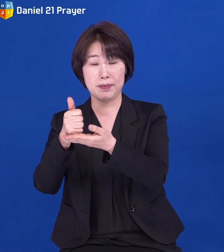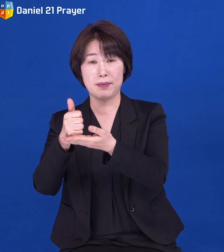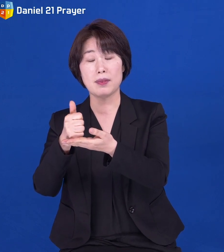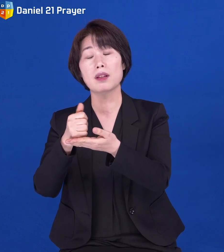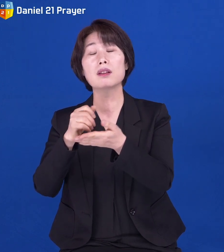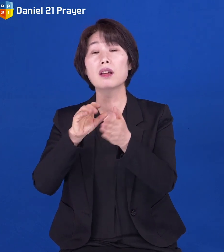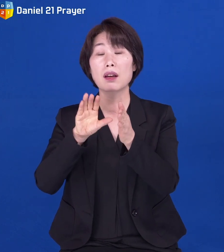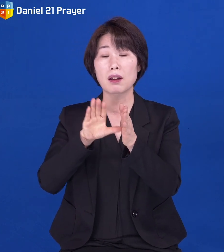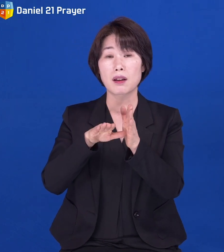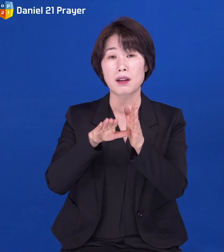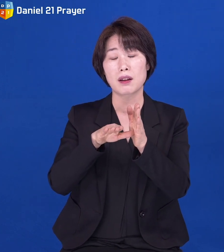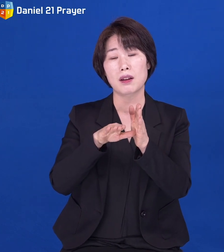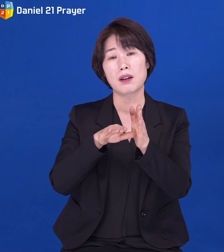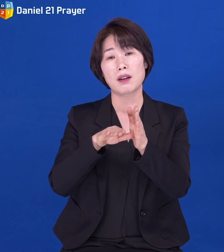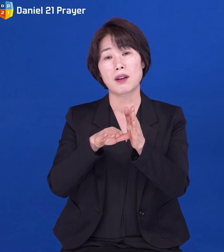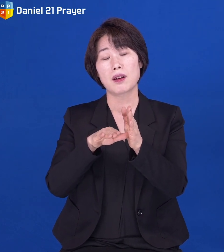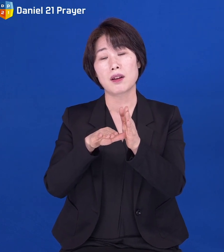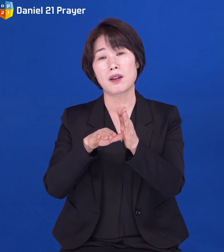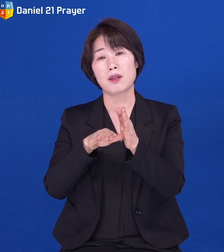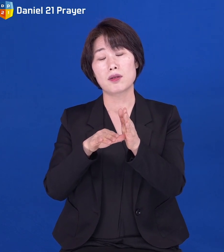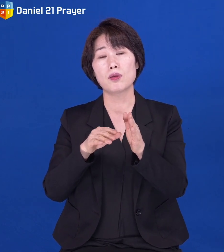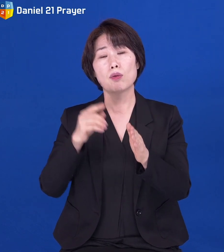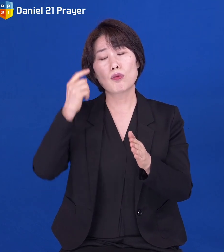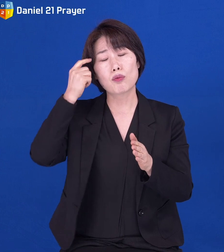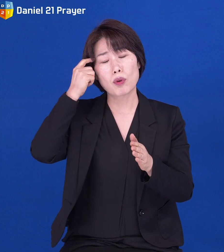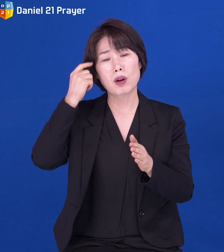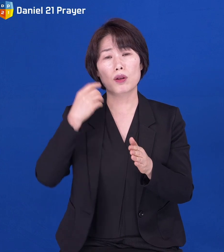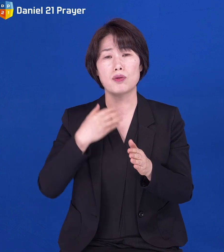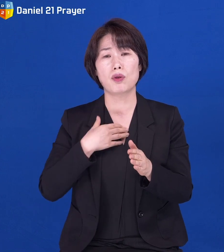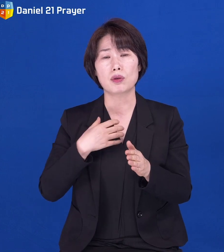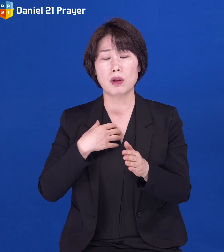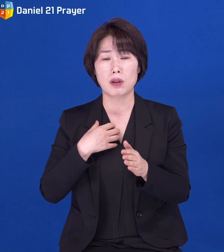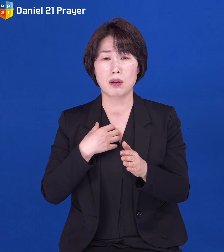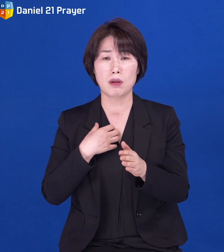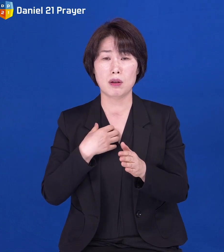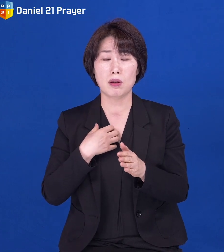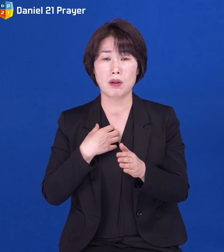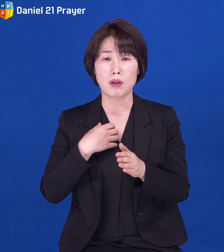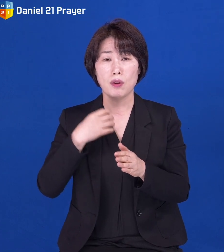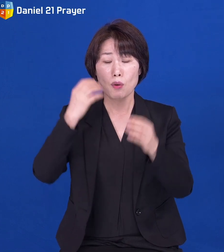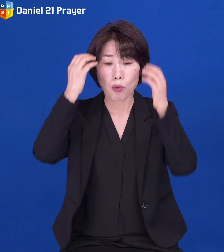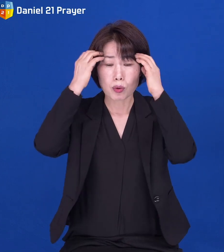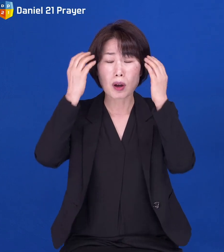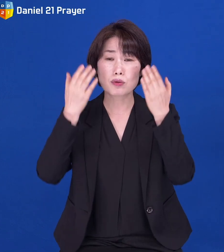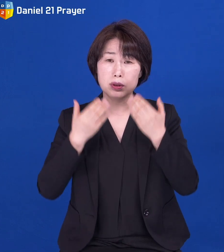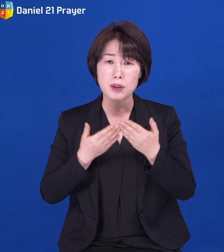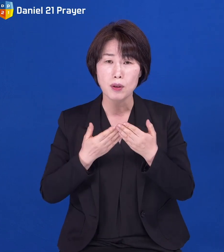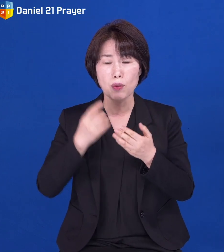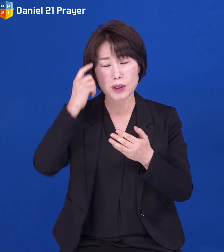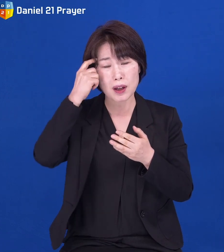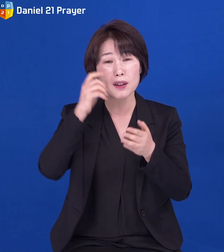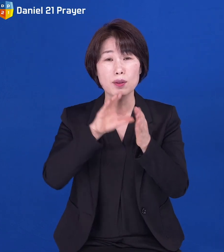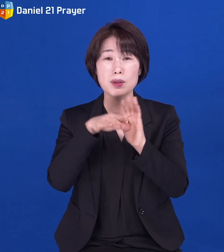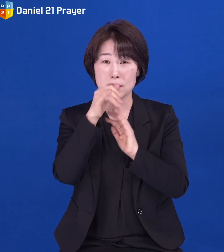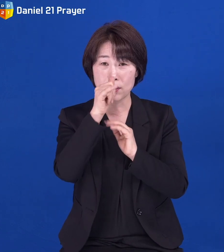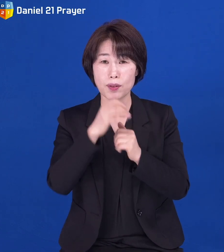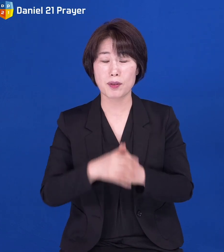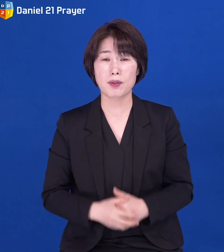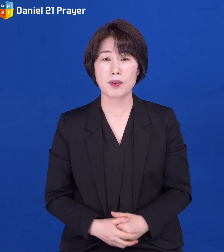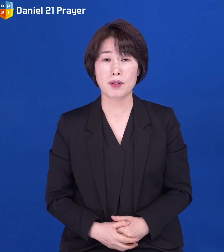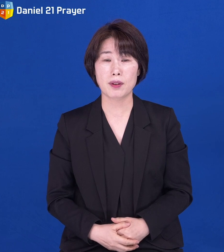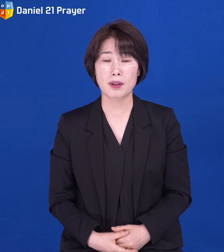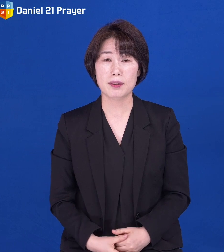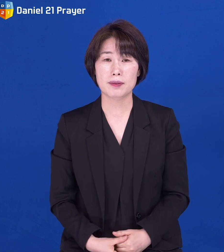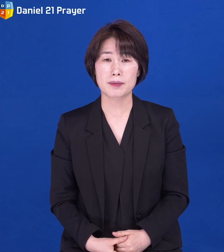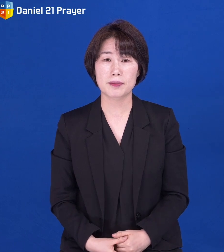그때는 저도 그랬죠. 막 왜 저한테 이렇게. 그러니까 아이가 차라리 좀 힘들면